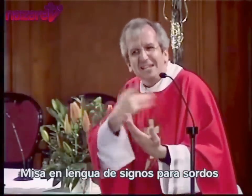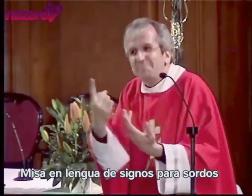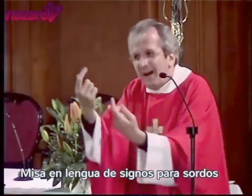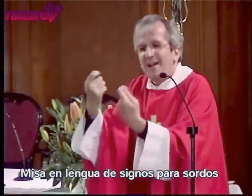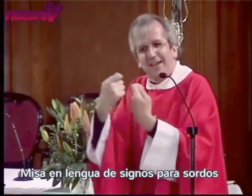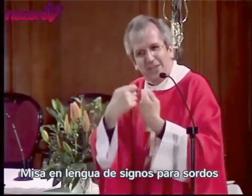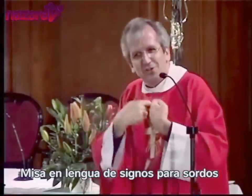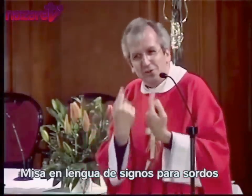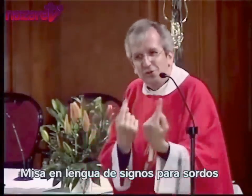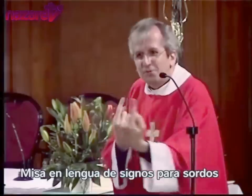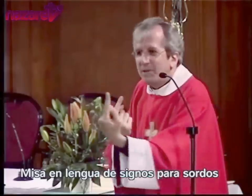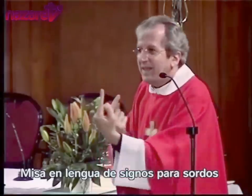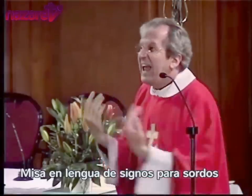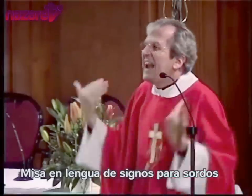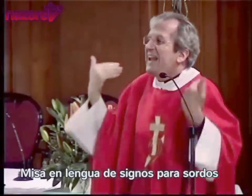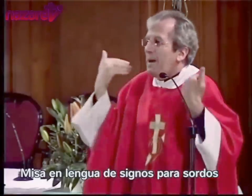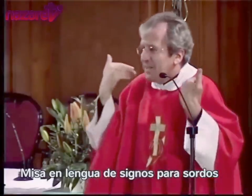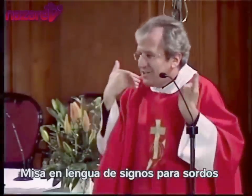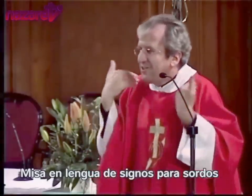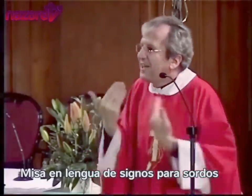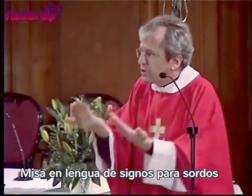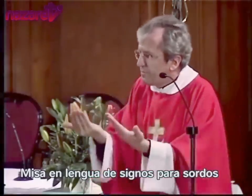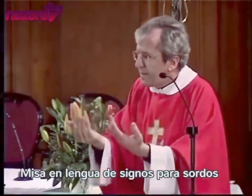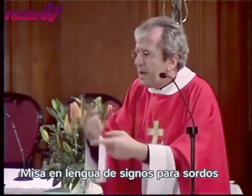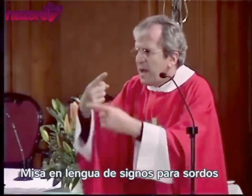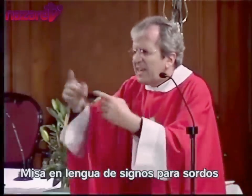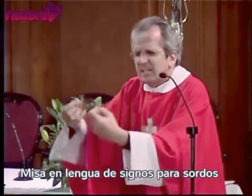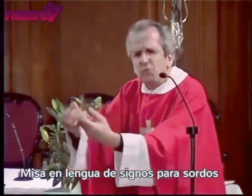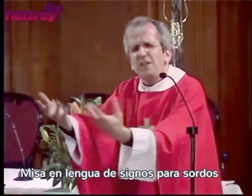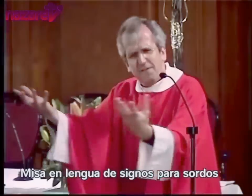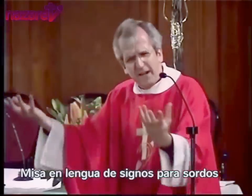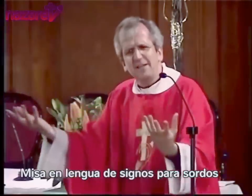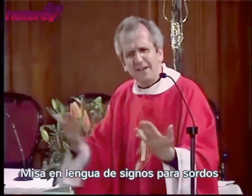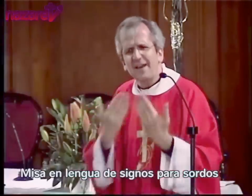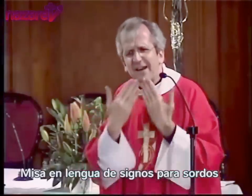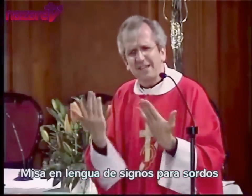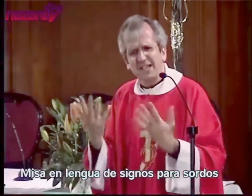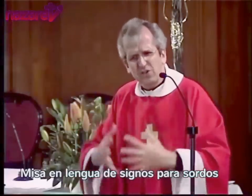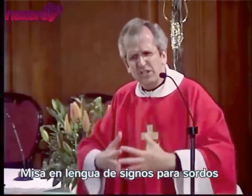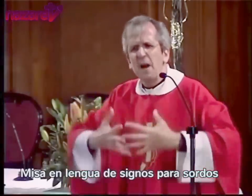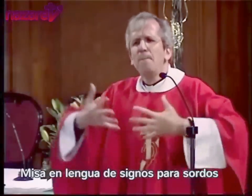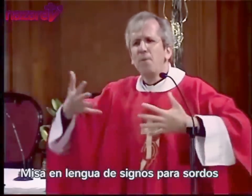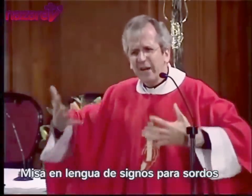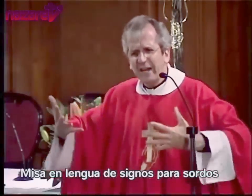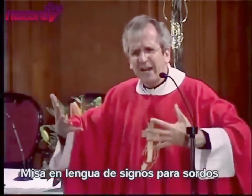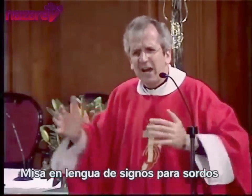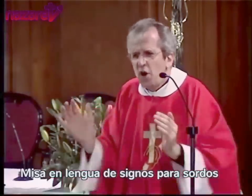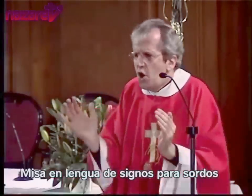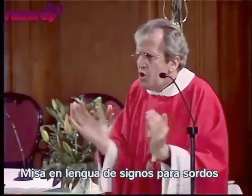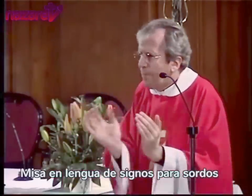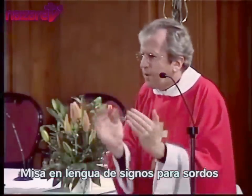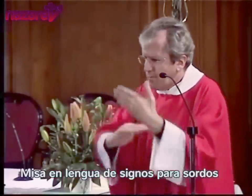el carisma que Dios nos pide, la misión que nos pide. Y es muy diferente, gracias a Dios, es muy